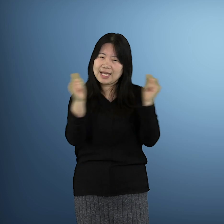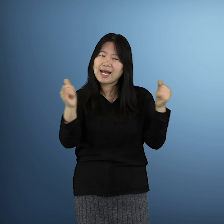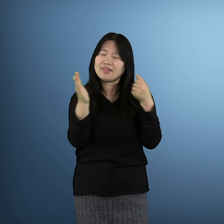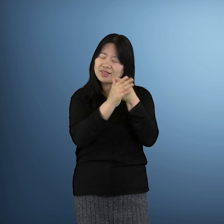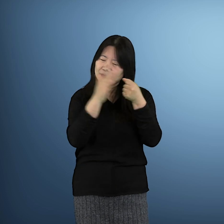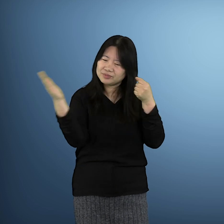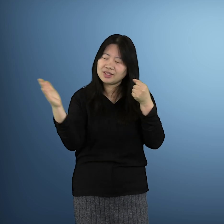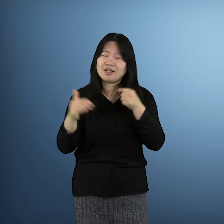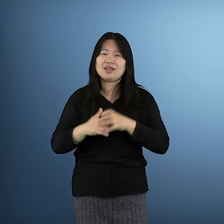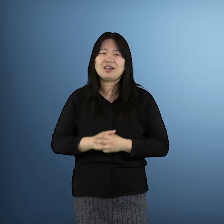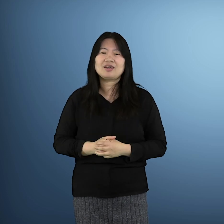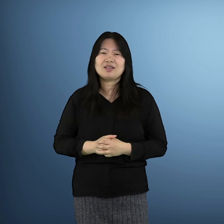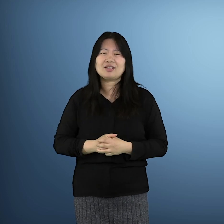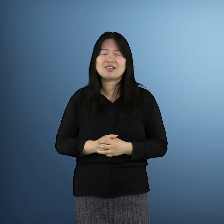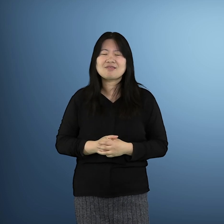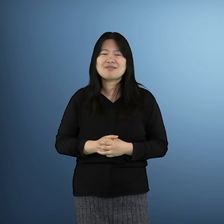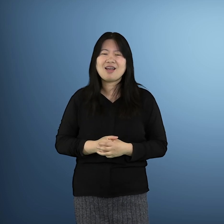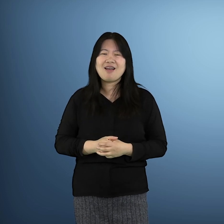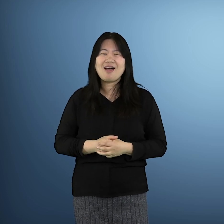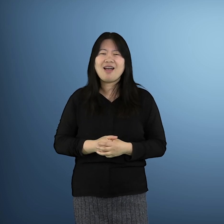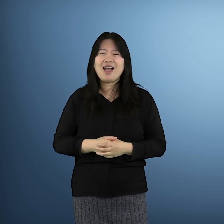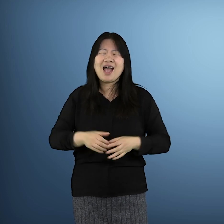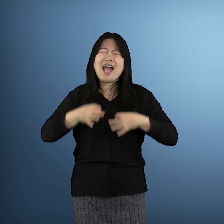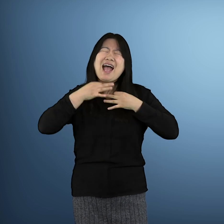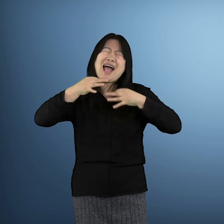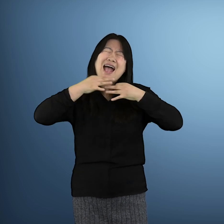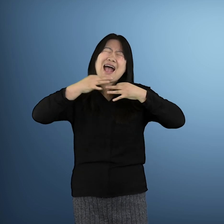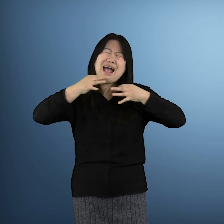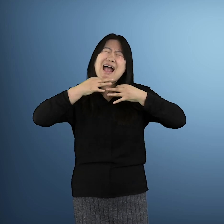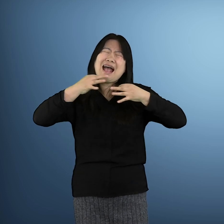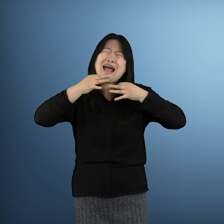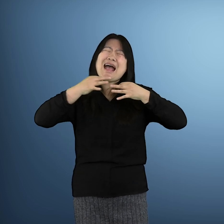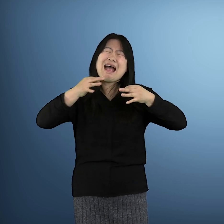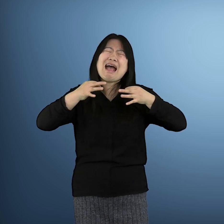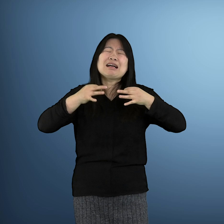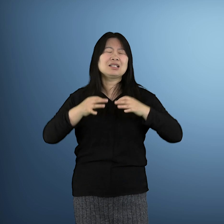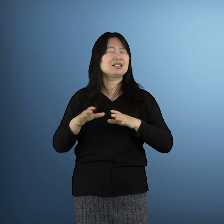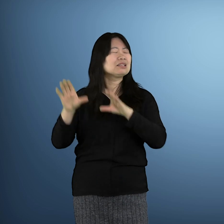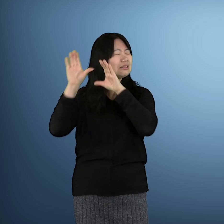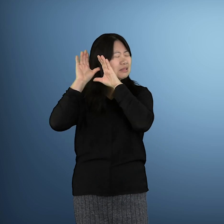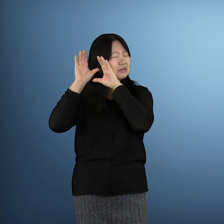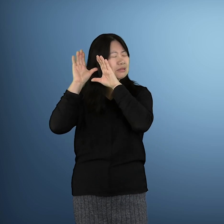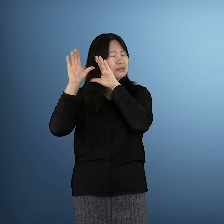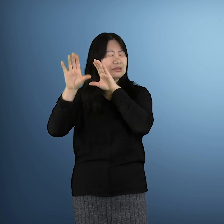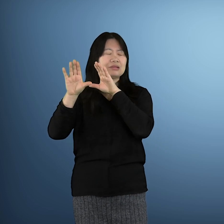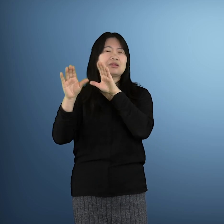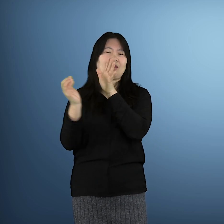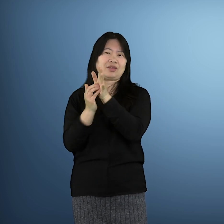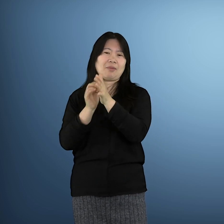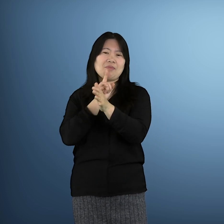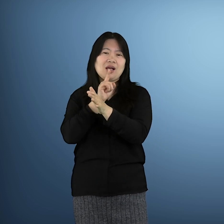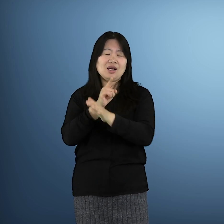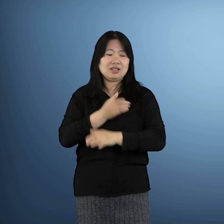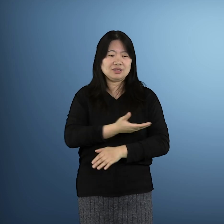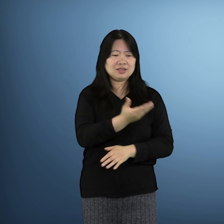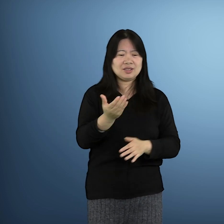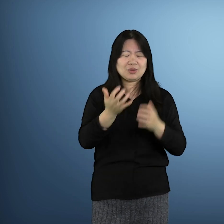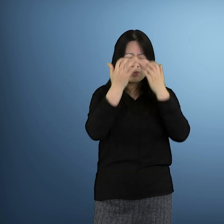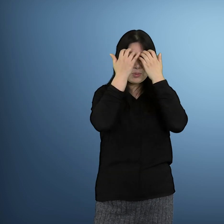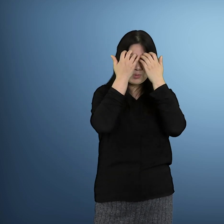감독자로 말미암아 부르짖음을 들었다 그랬어요. 그러니까 이들의 고통의 현실적인 이유가 뭐예요?